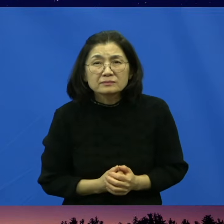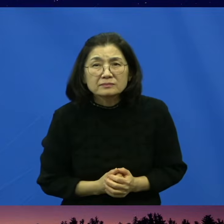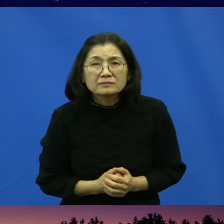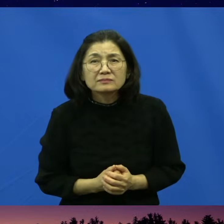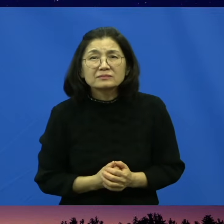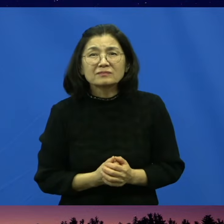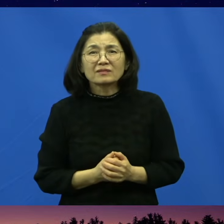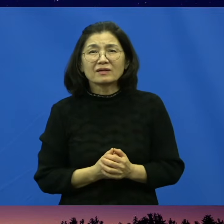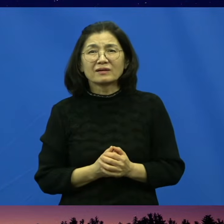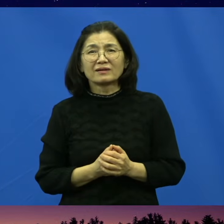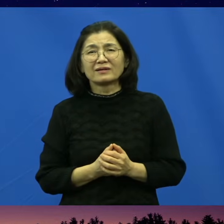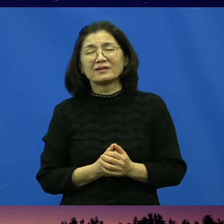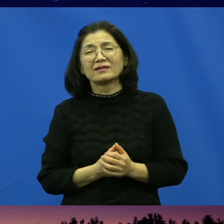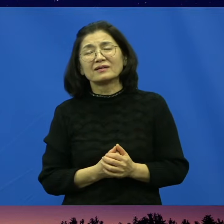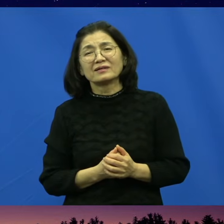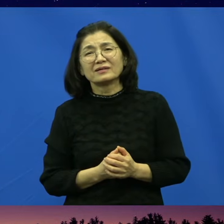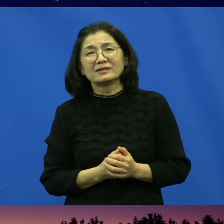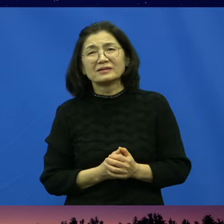이렇게